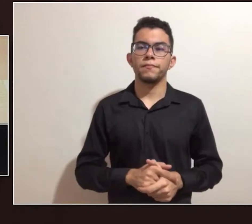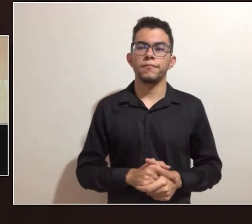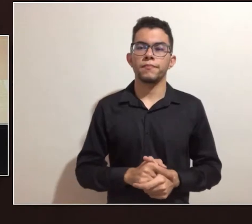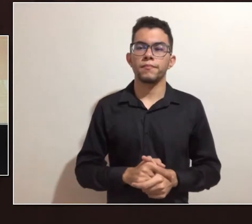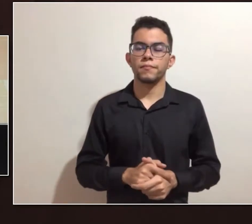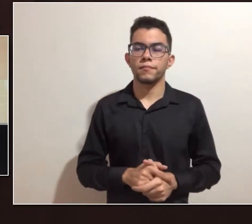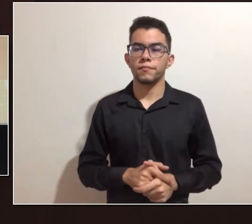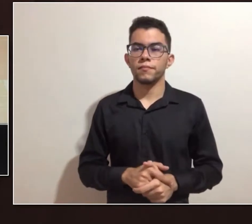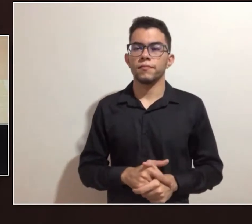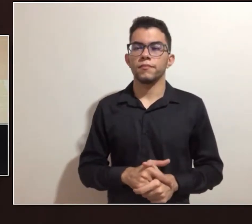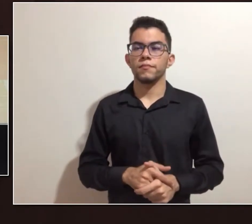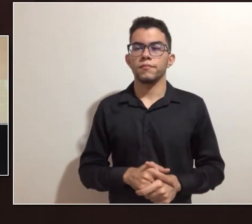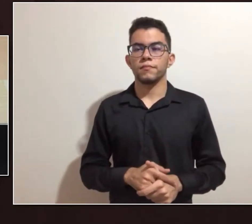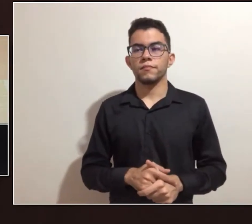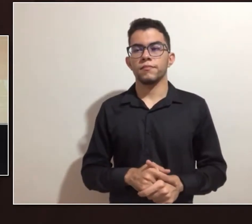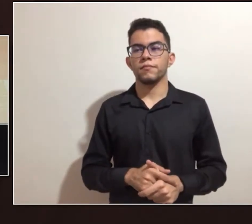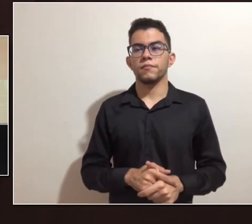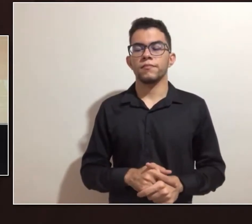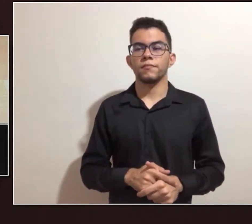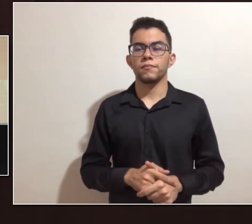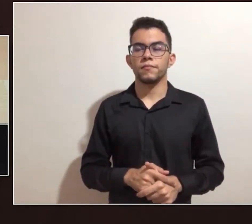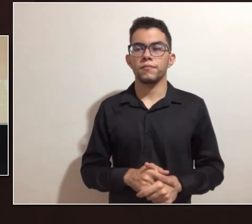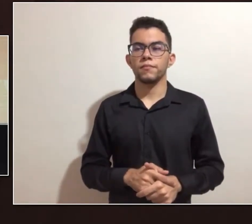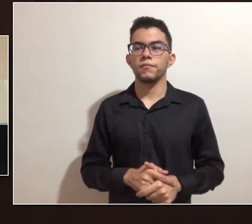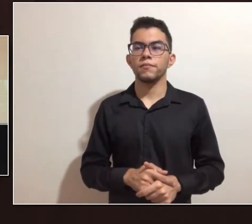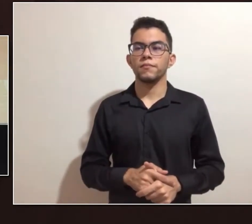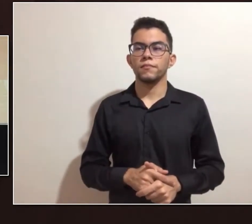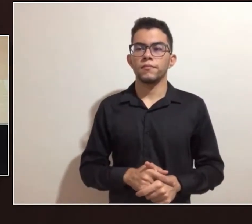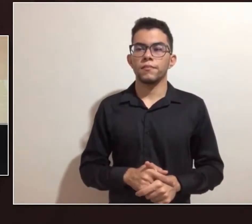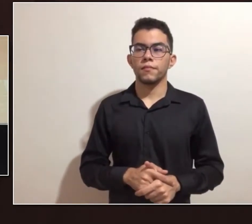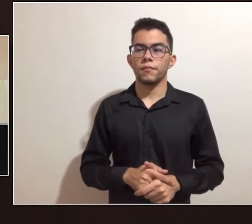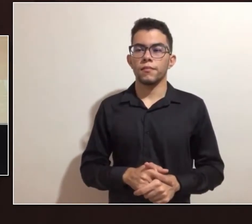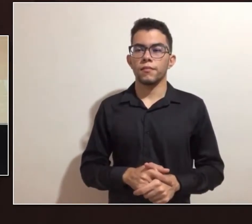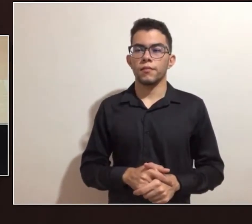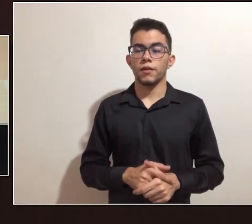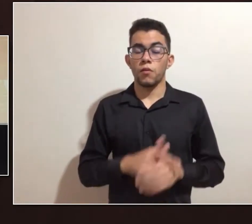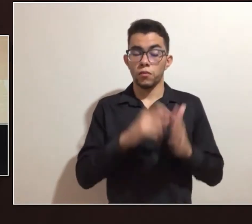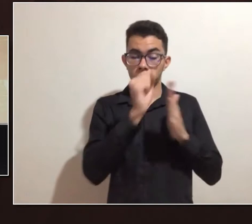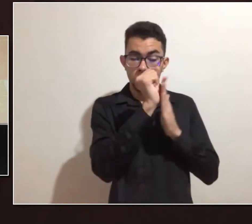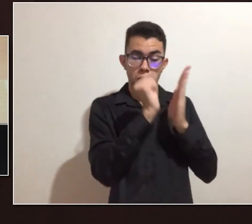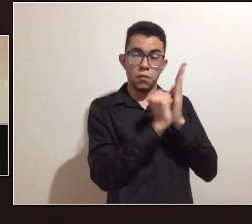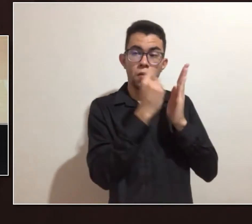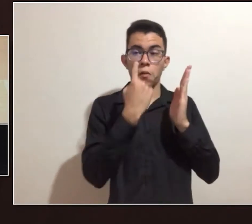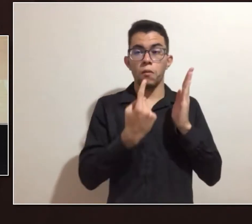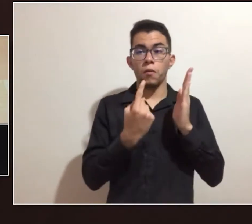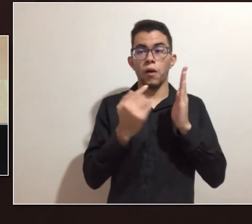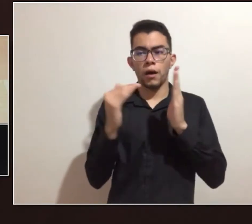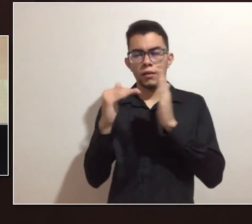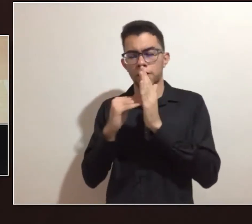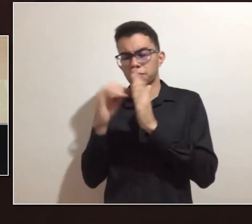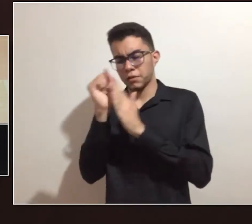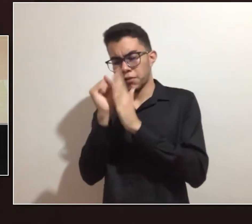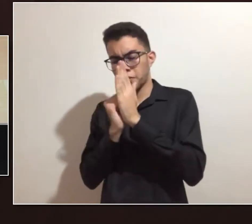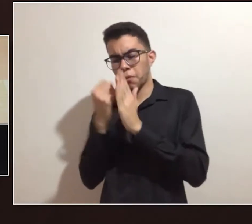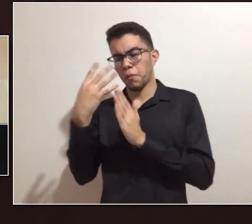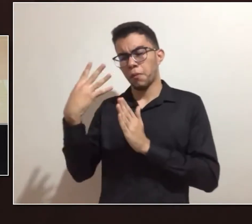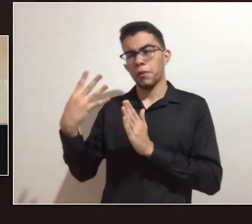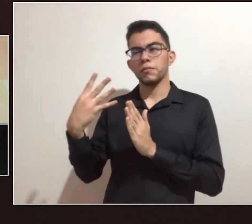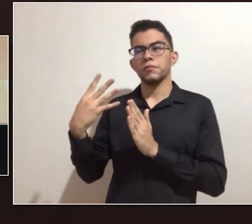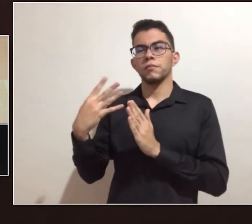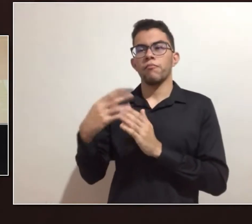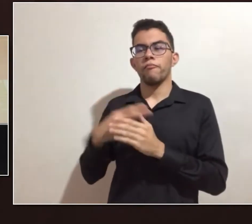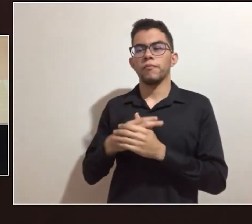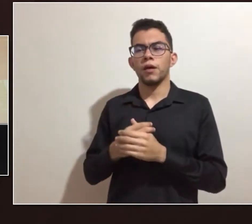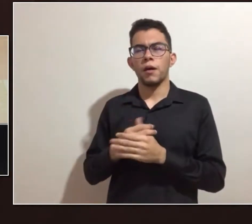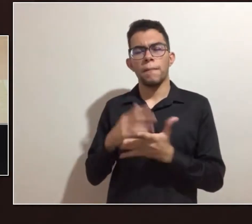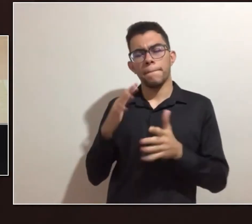são desde a metade do século I até a primeira metade do século IV, tá? Então quase 300